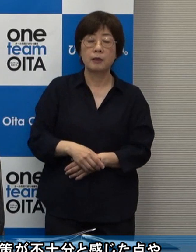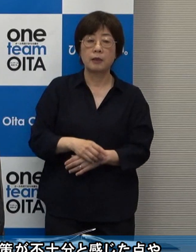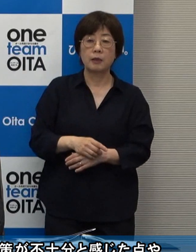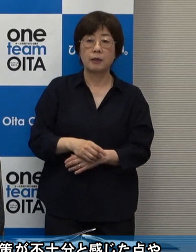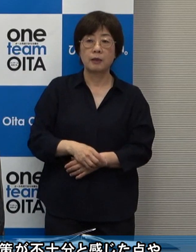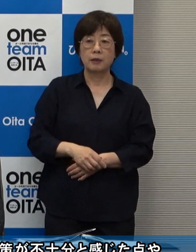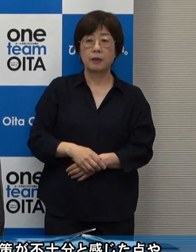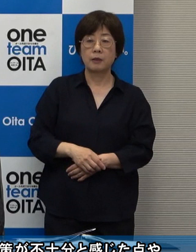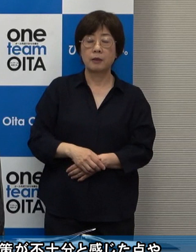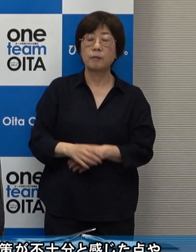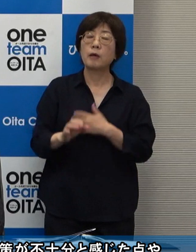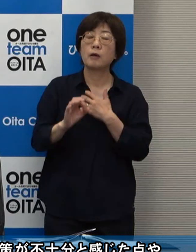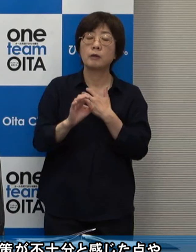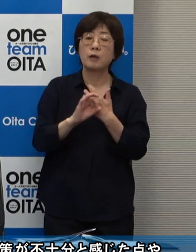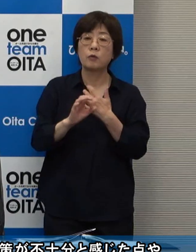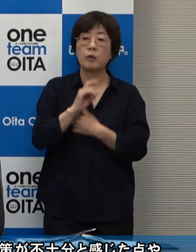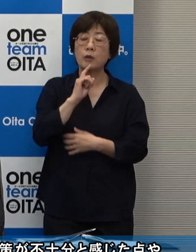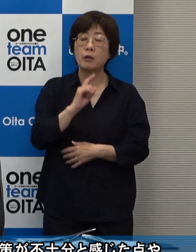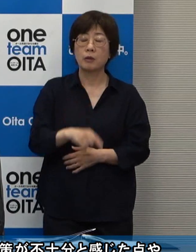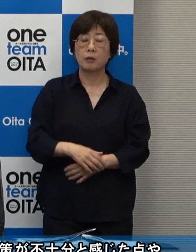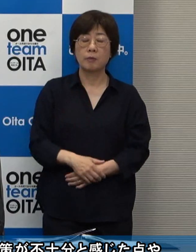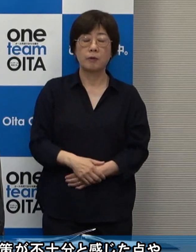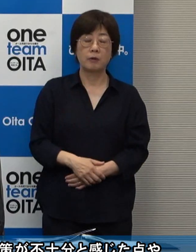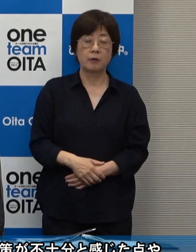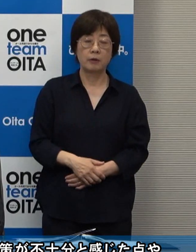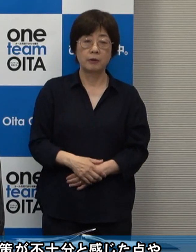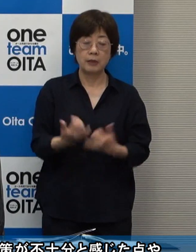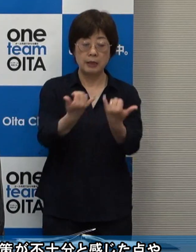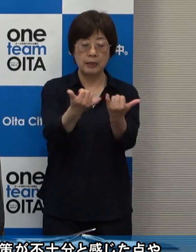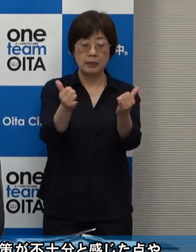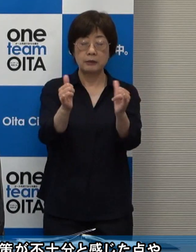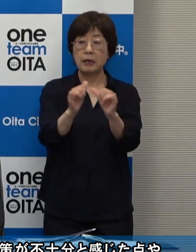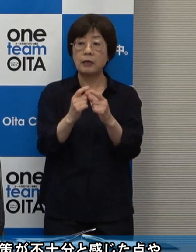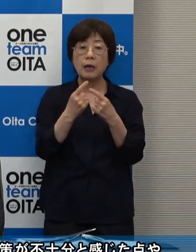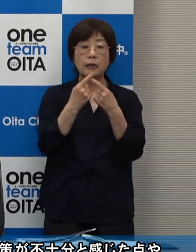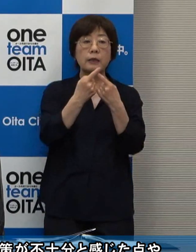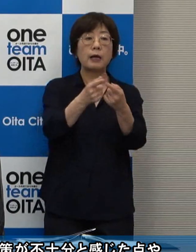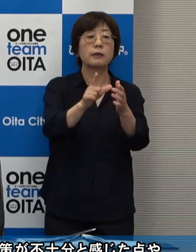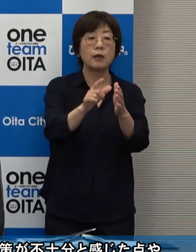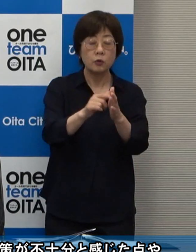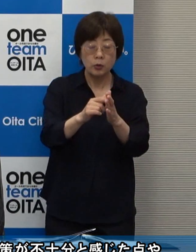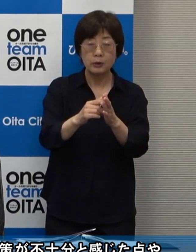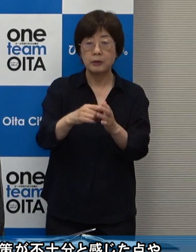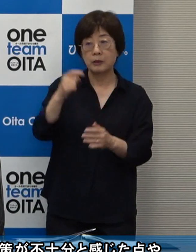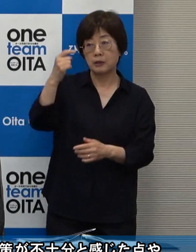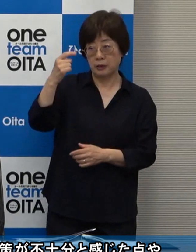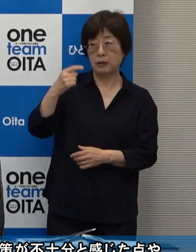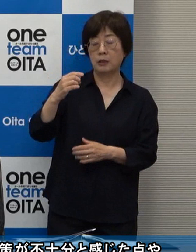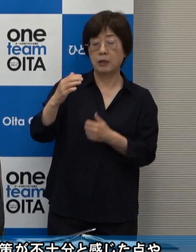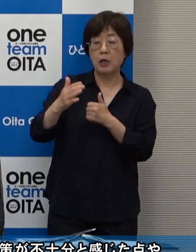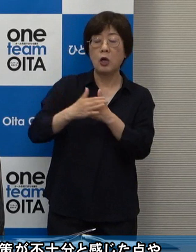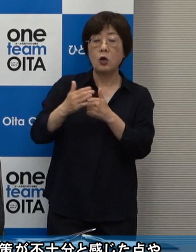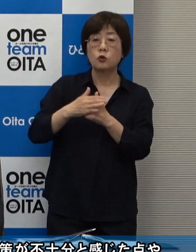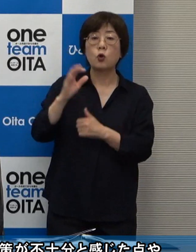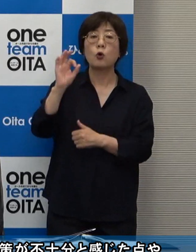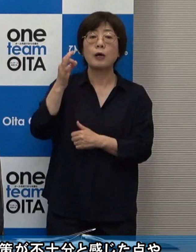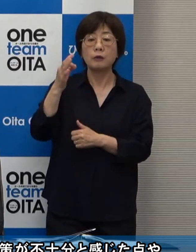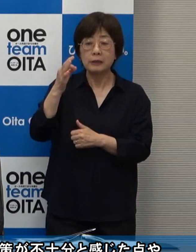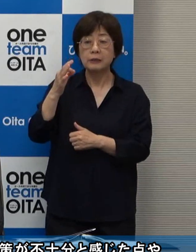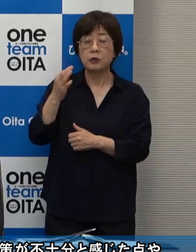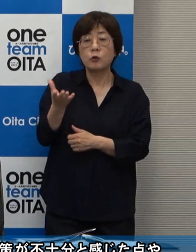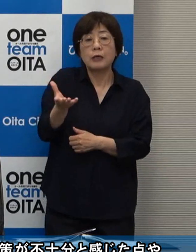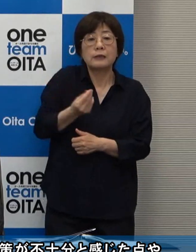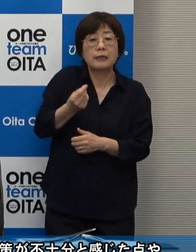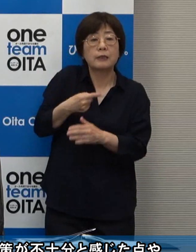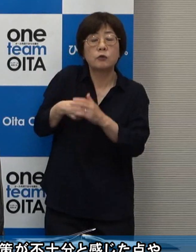、やっぱり大きなことはね、先ほども言いましたけれども、社会に出た瞬間から借金を負わされている人たちが将来に明